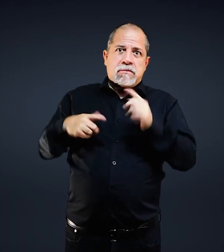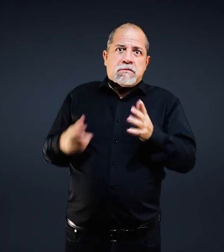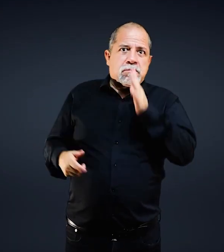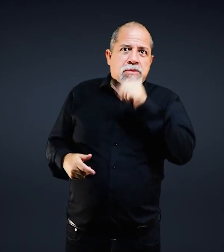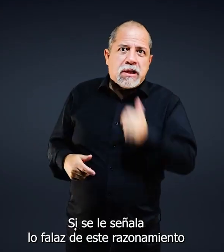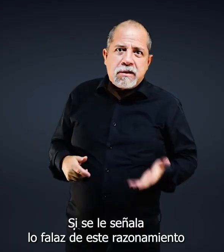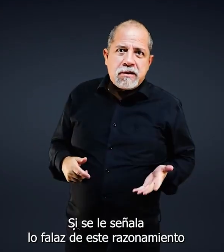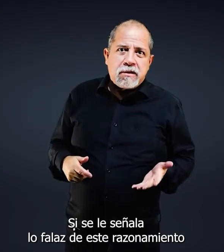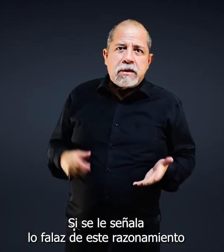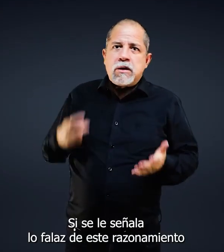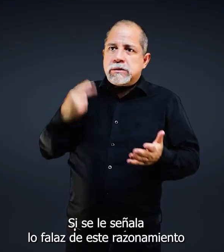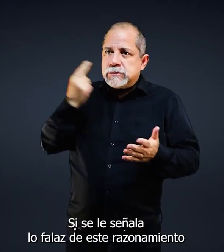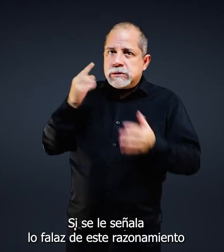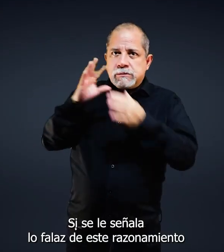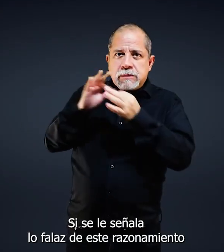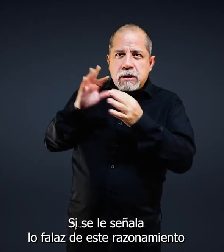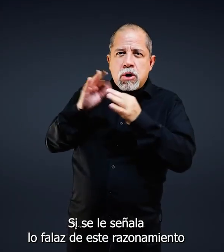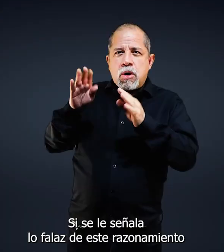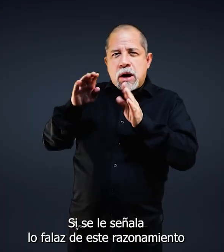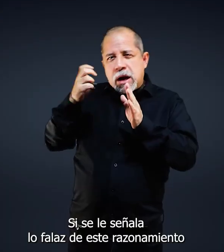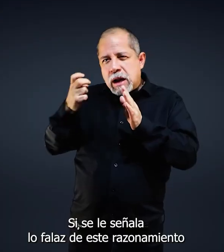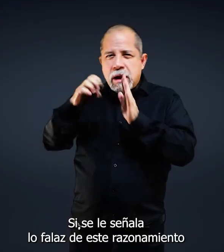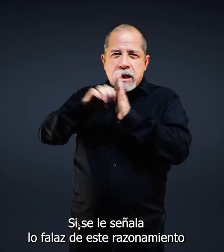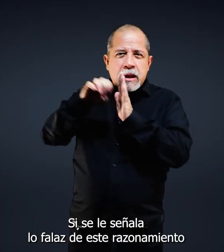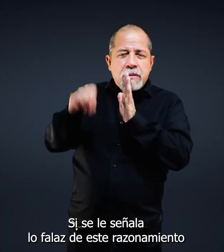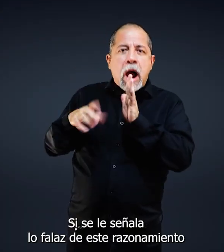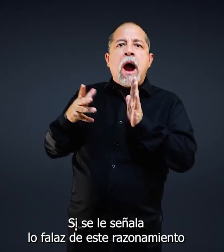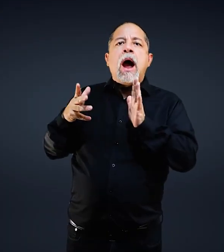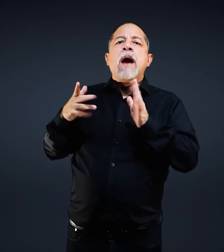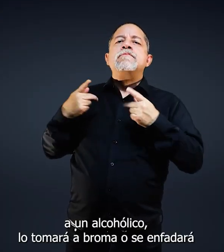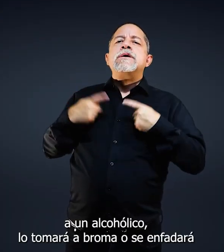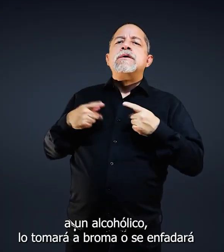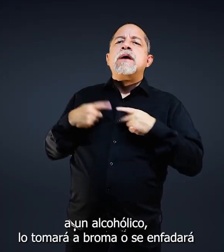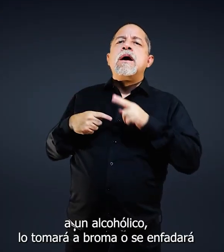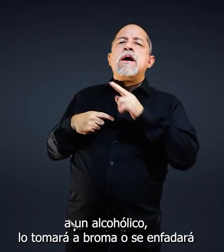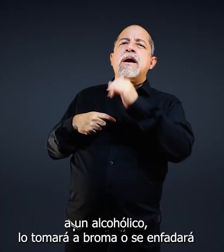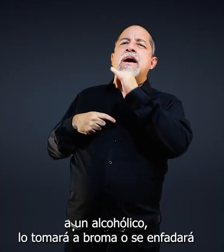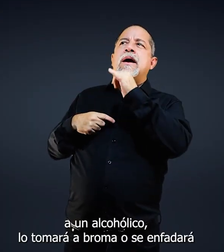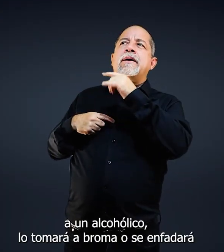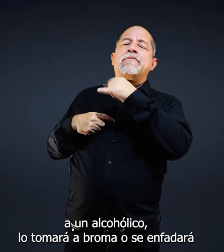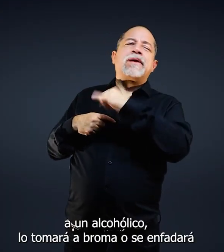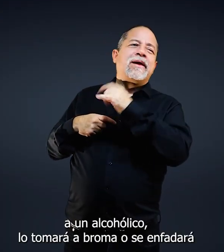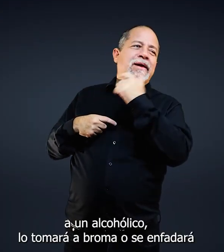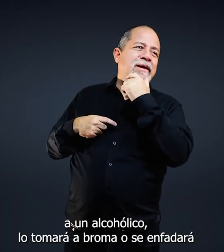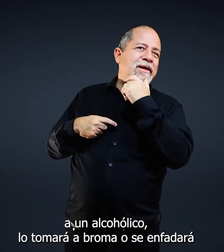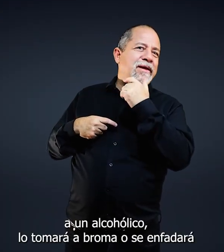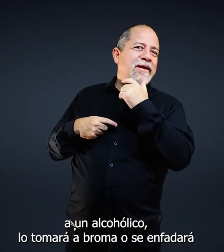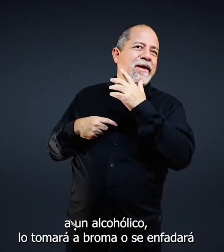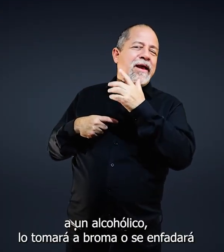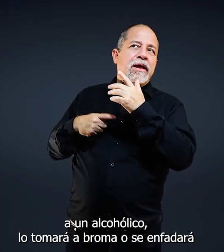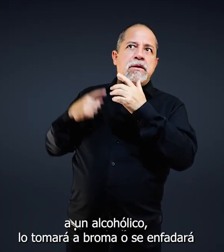Si se le señala lo falaz de este razonamiento a un alcohólico, lo tomará a broma o se